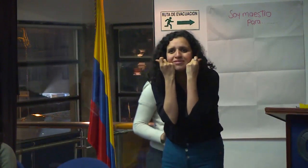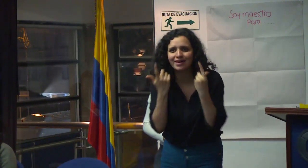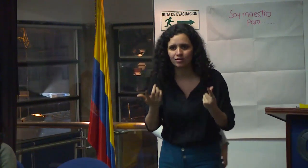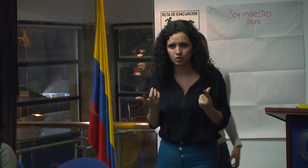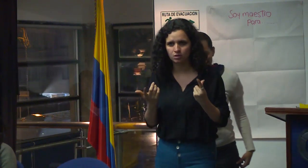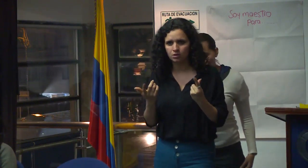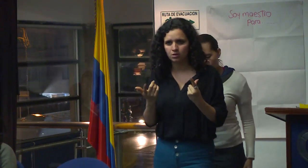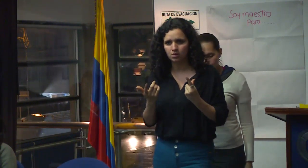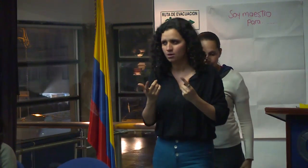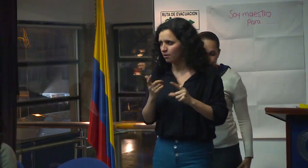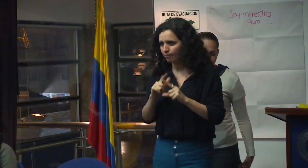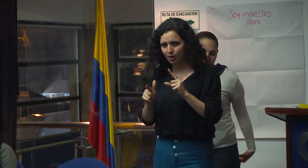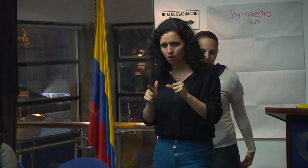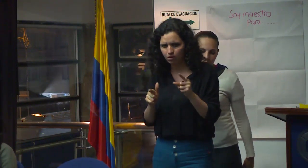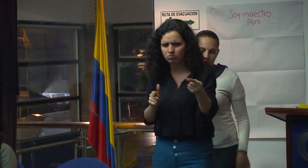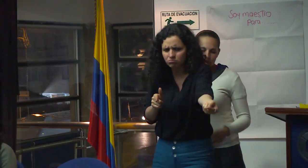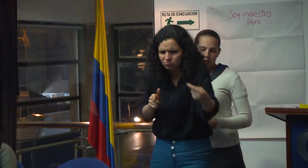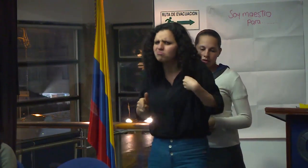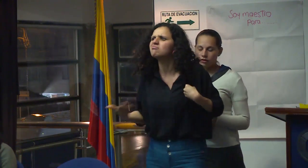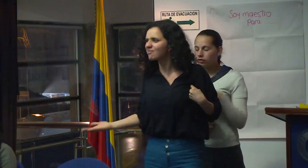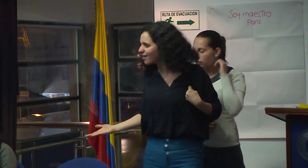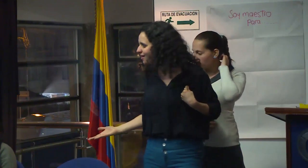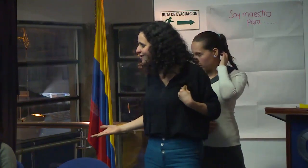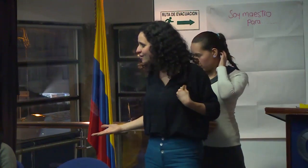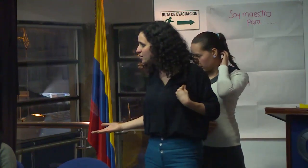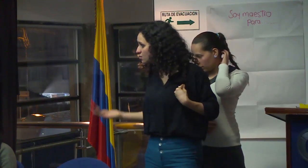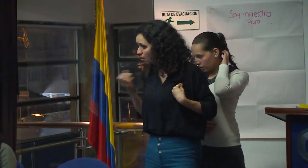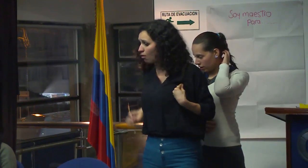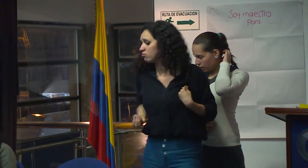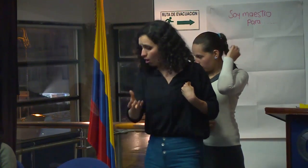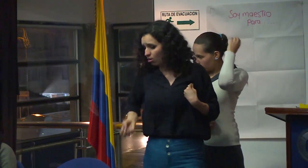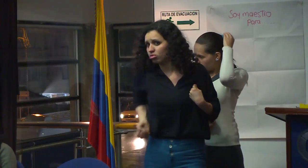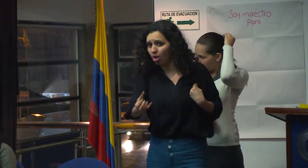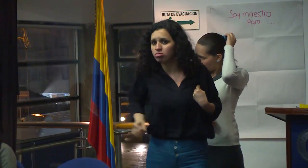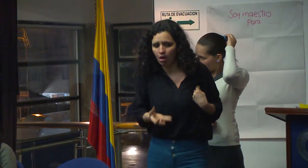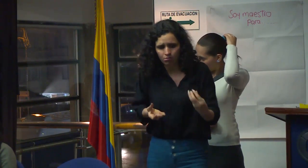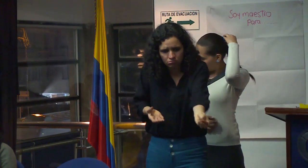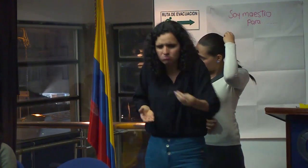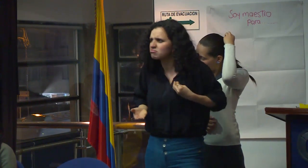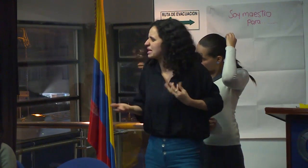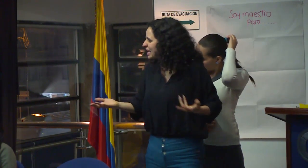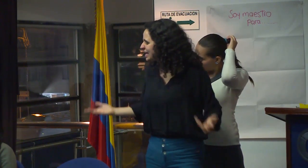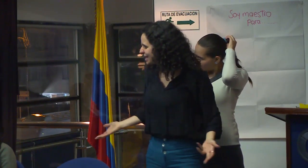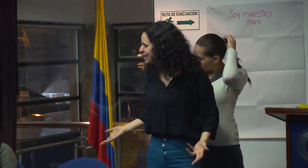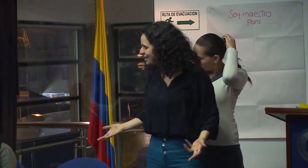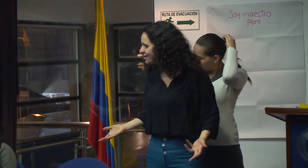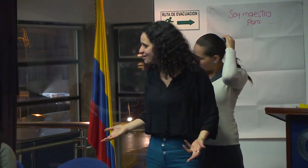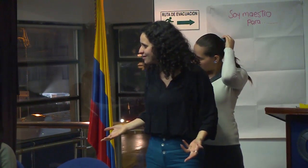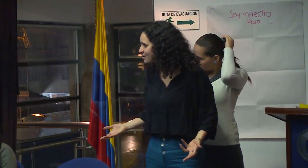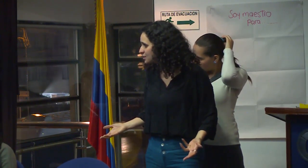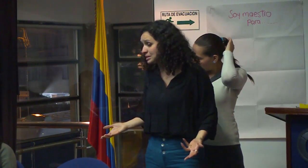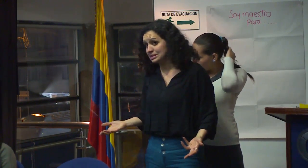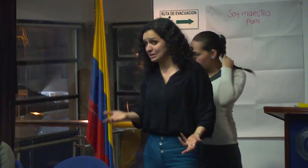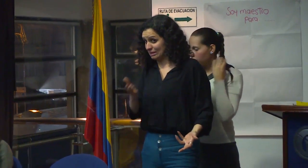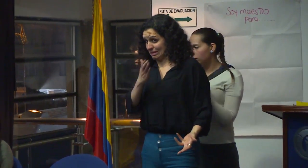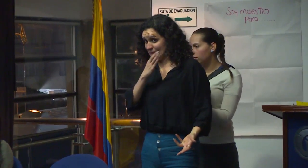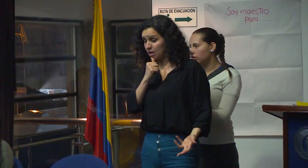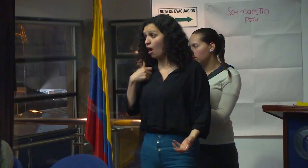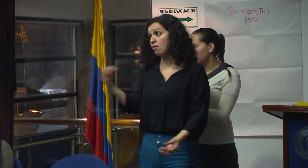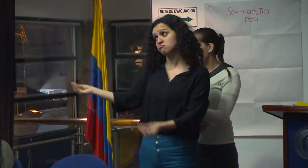Ahora esto debe ser retroalimentado. Mientras eso no se haga, seguiremos teniendo